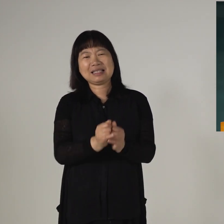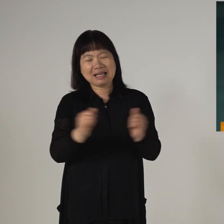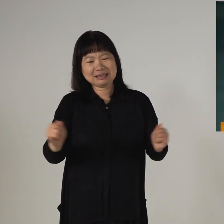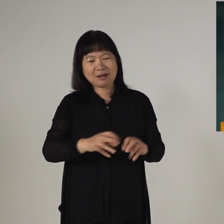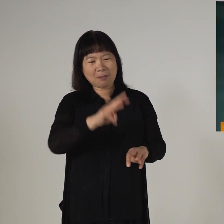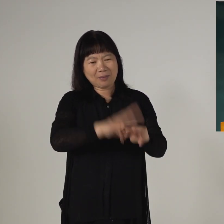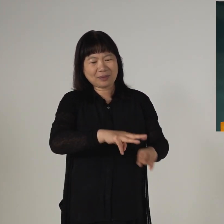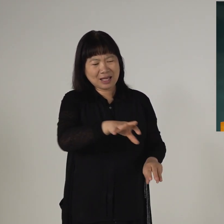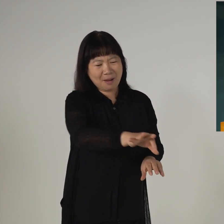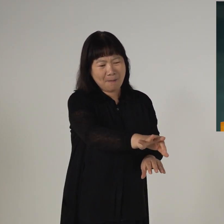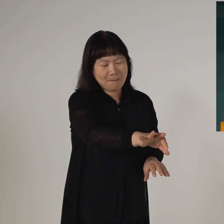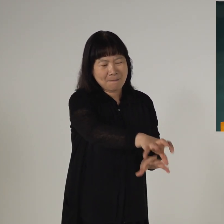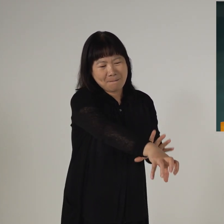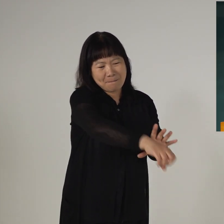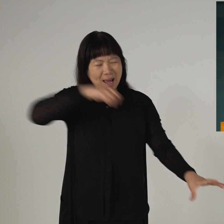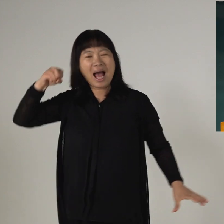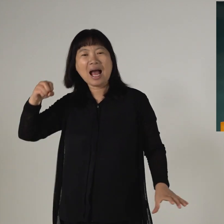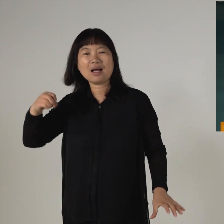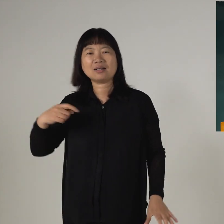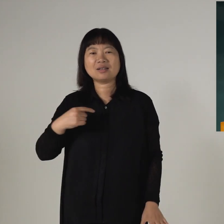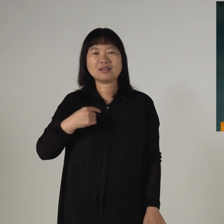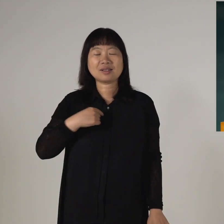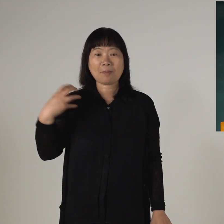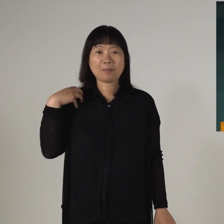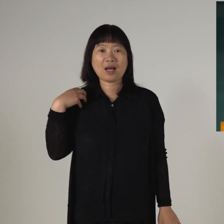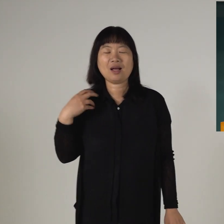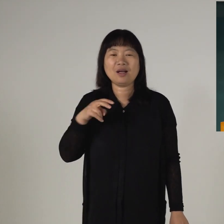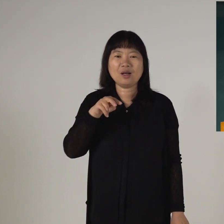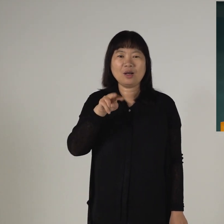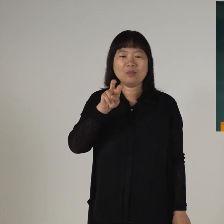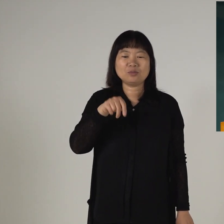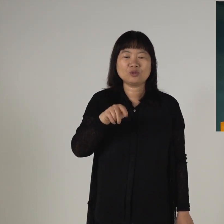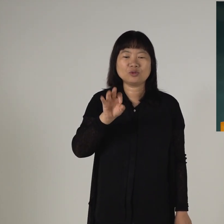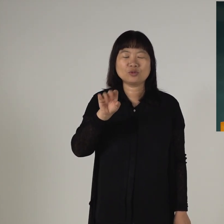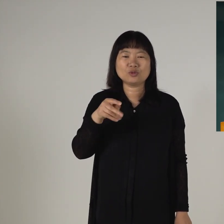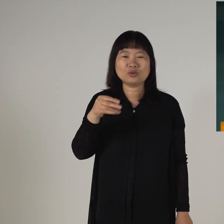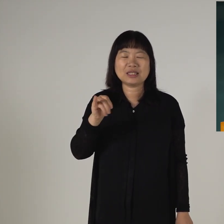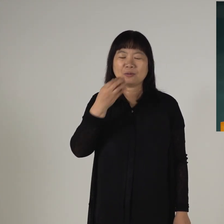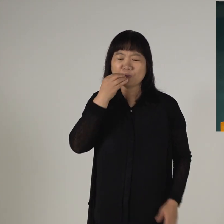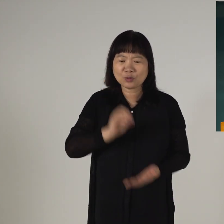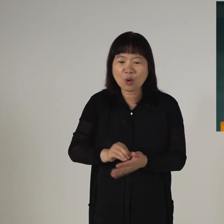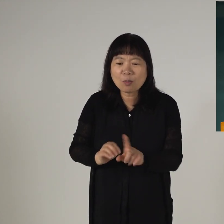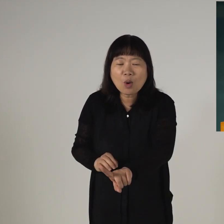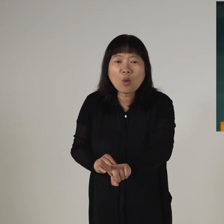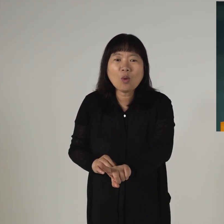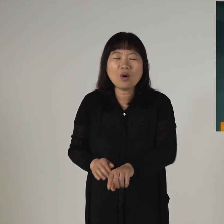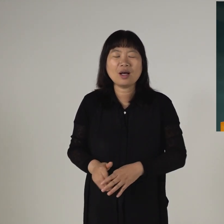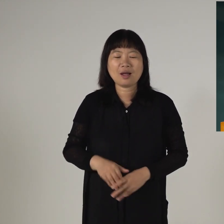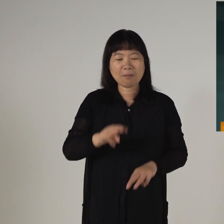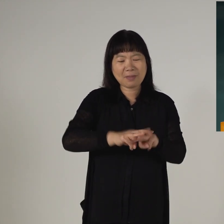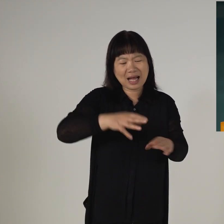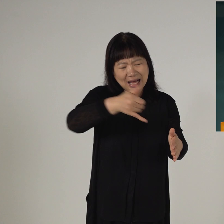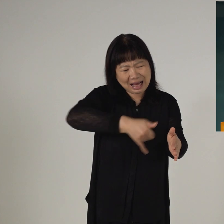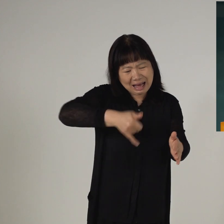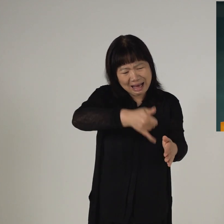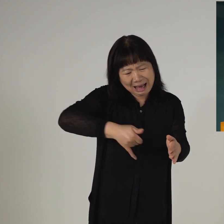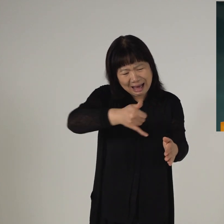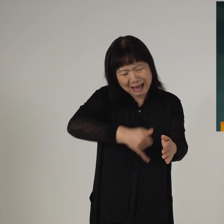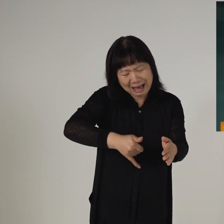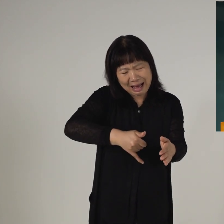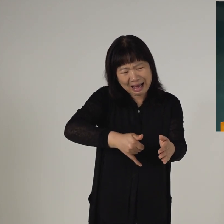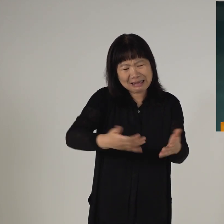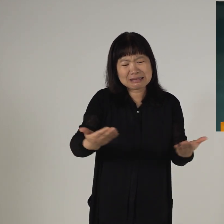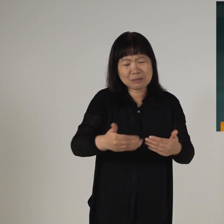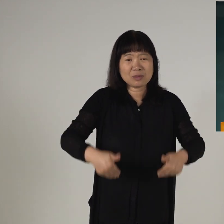뽑아내는 것이 내 사명이다. 이 뭉우리돌이라는 것은 밭을 갈아서 농사를 지어야 되는데